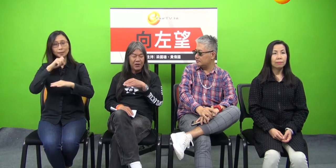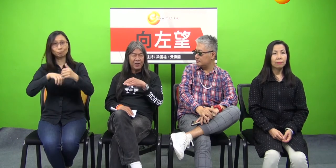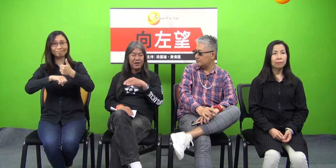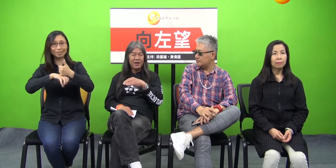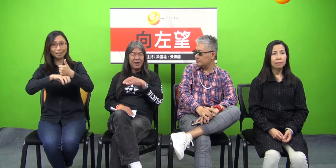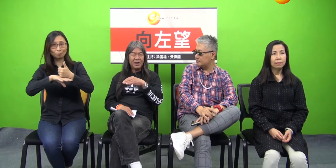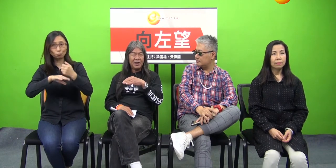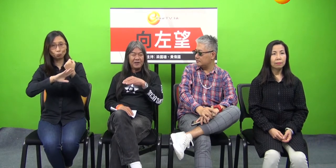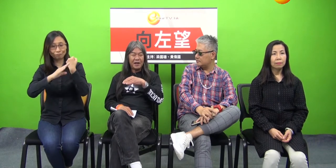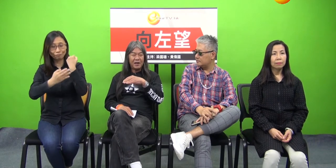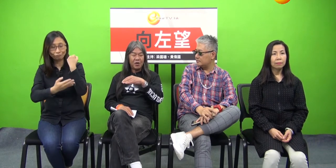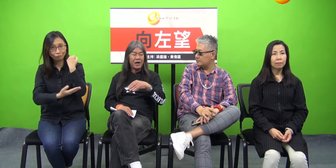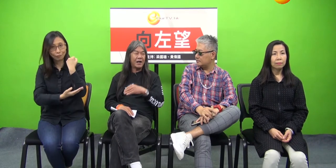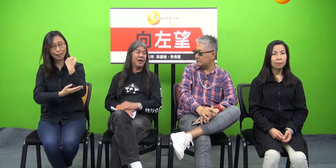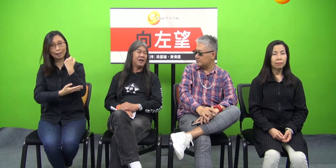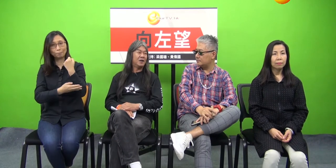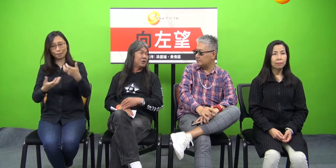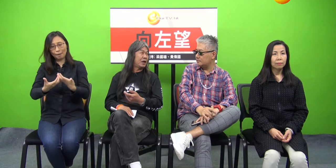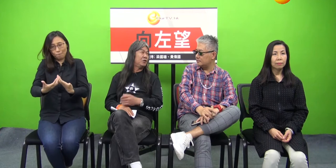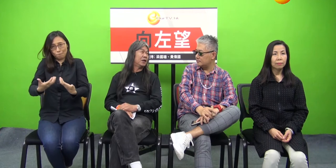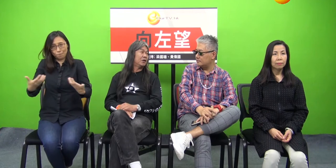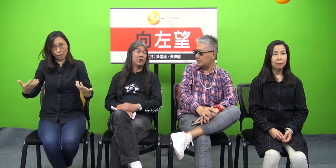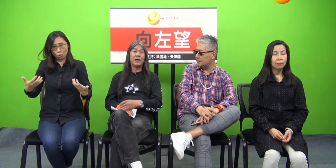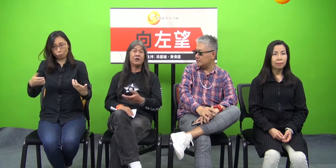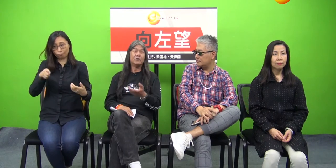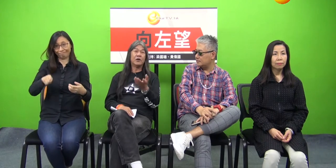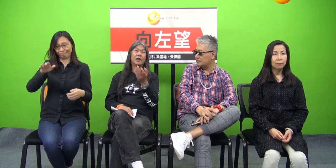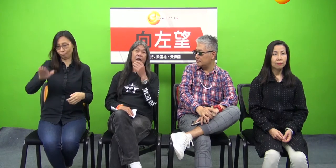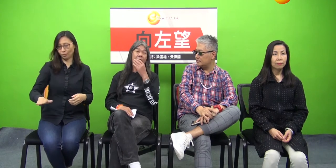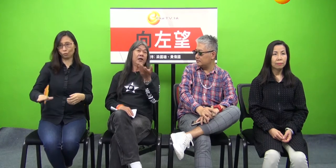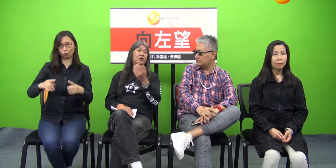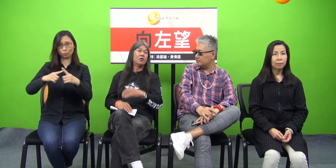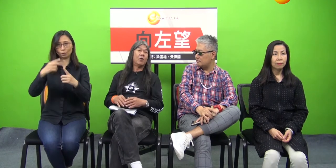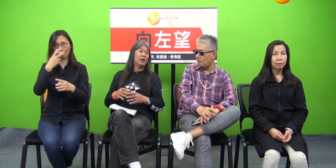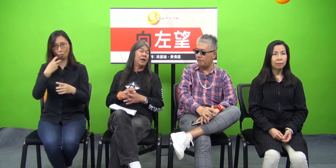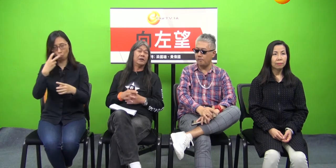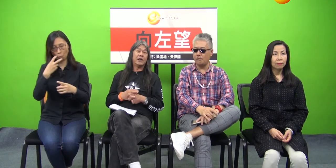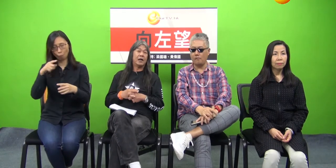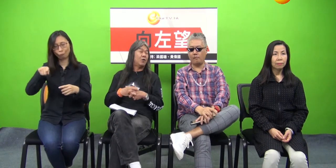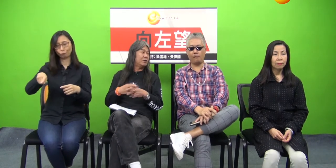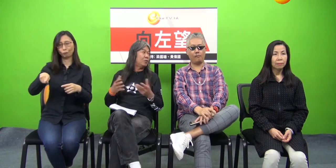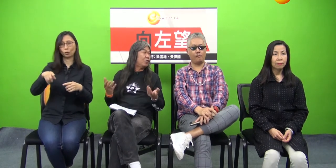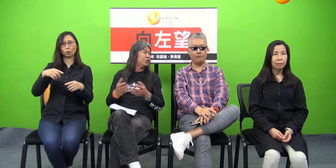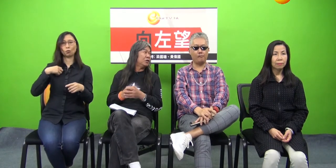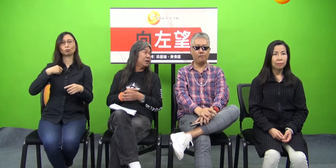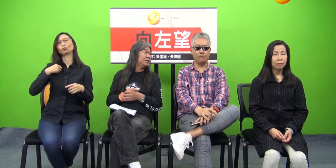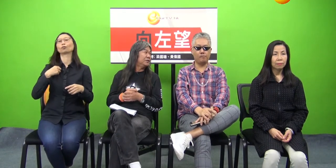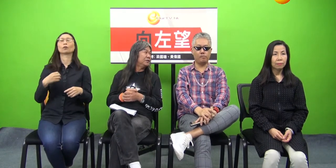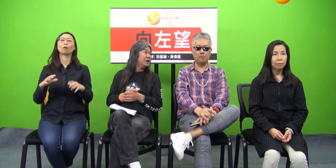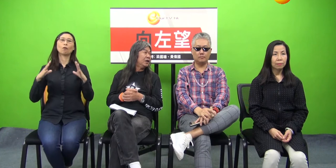去即係區隔嘅嗰啲咪低端人口。所以低端人口就是在这个中国呢是大家享受普选